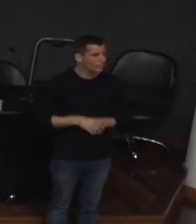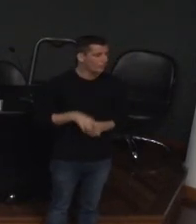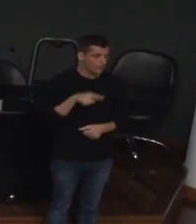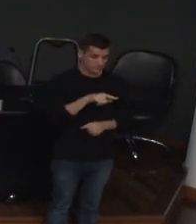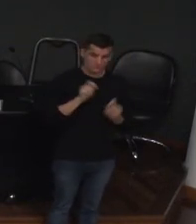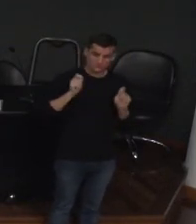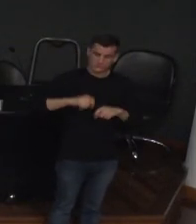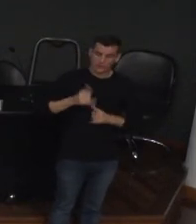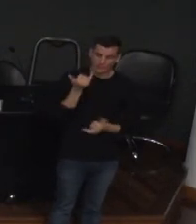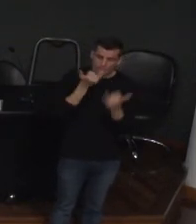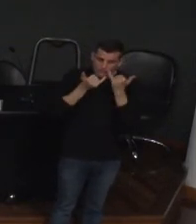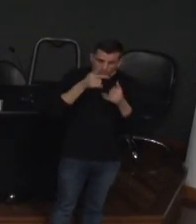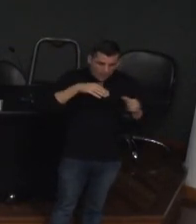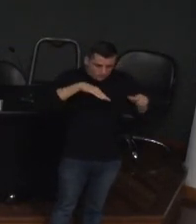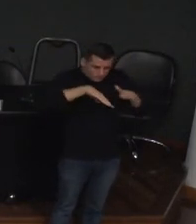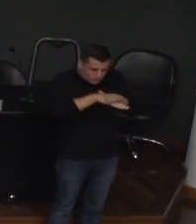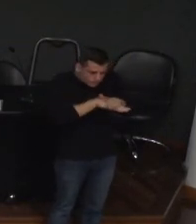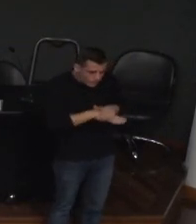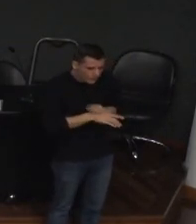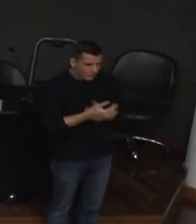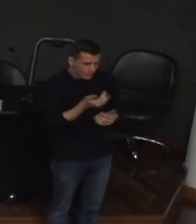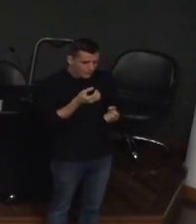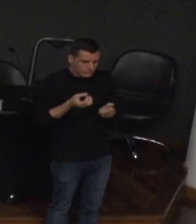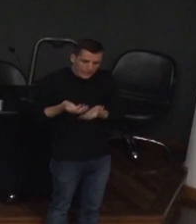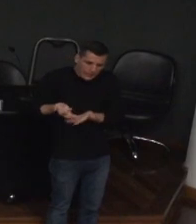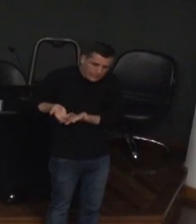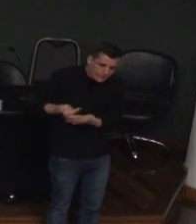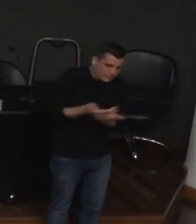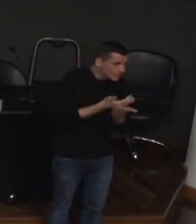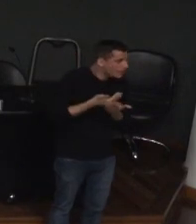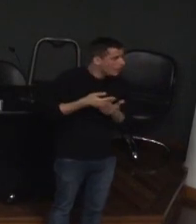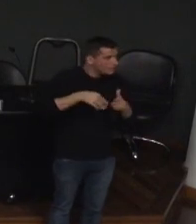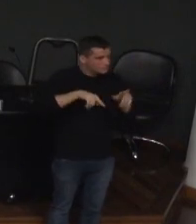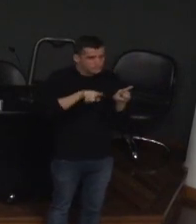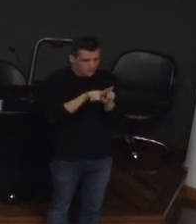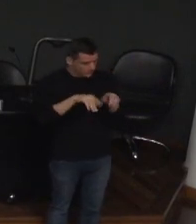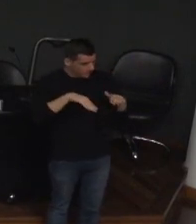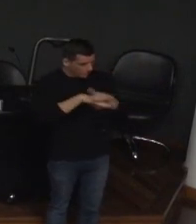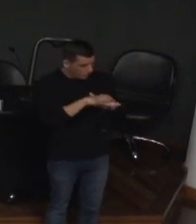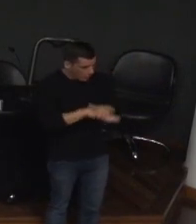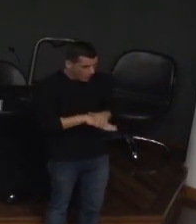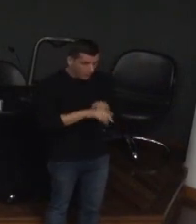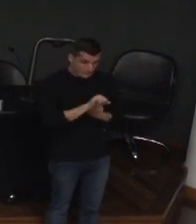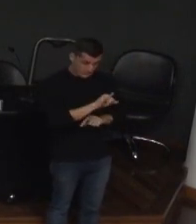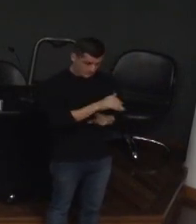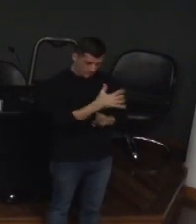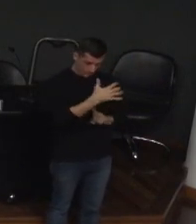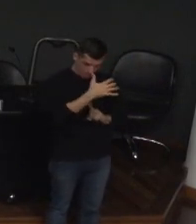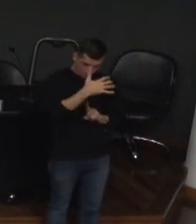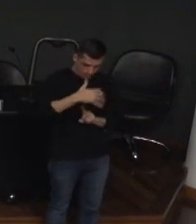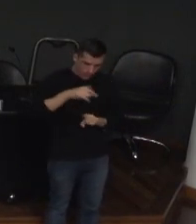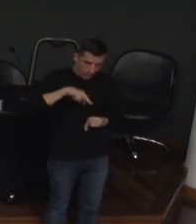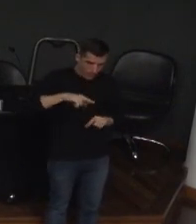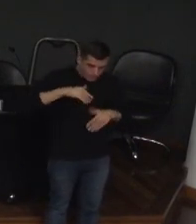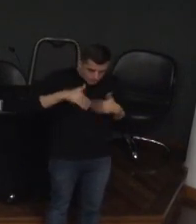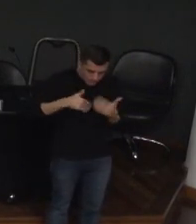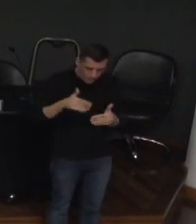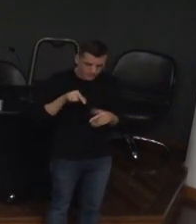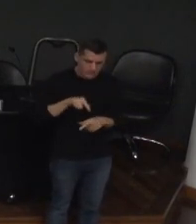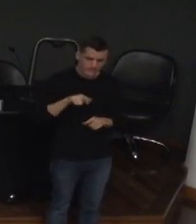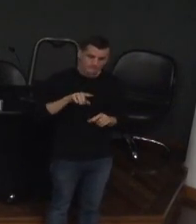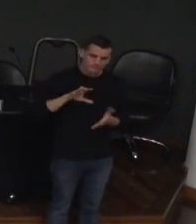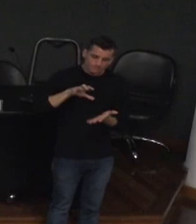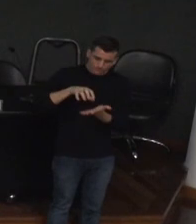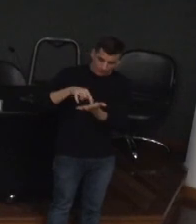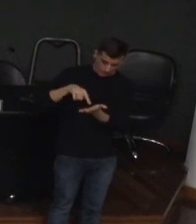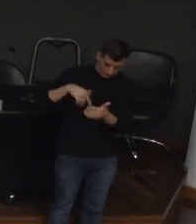guardar informações e dados. Eu acho que isso diminui, assim, se eles começam a interferir no procedimento, na unidade,